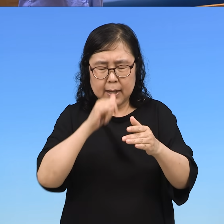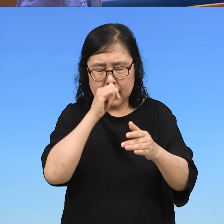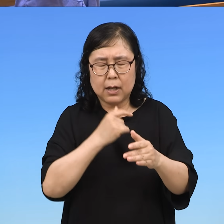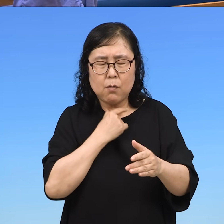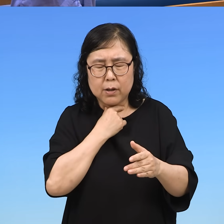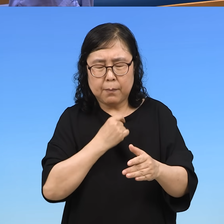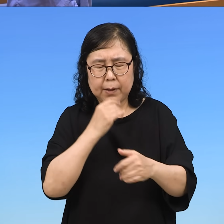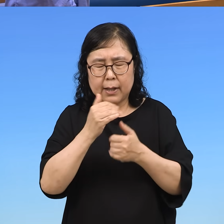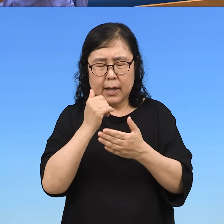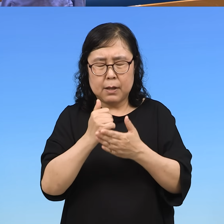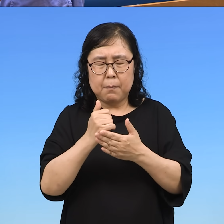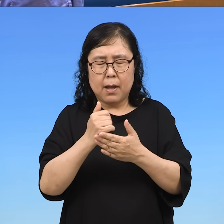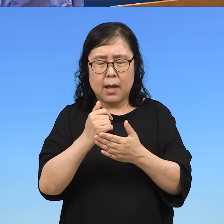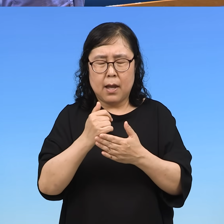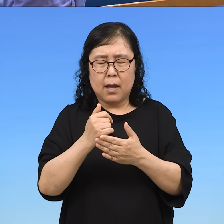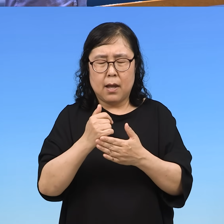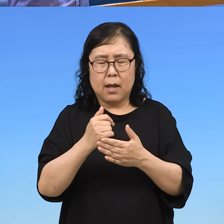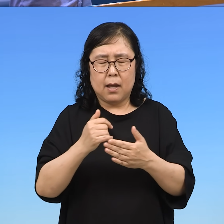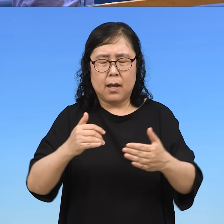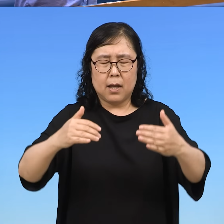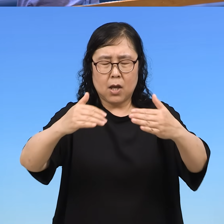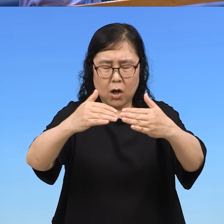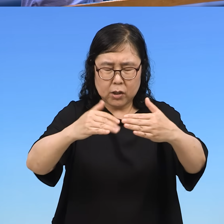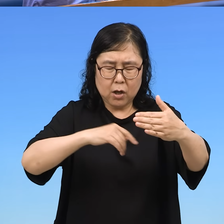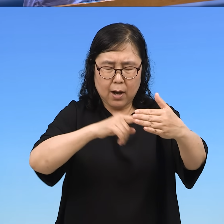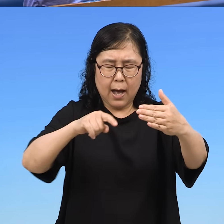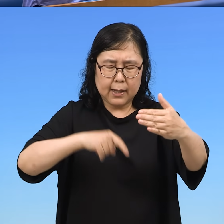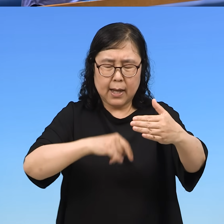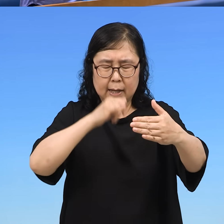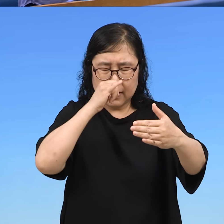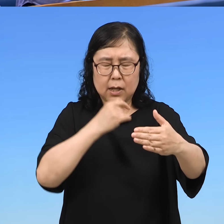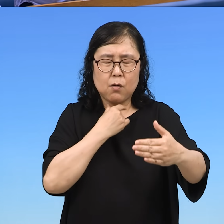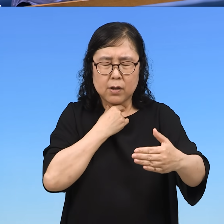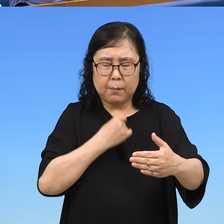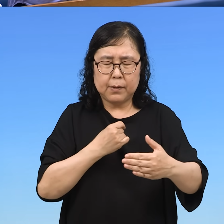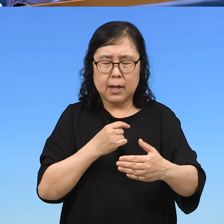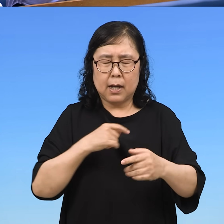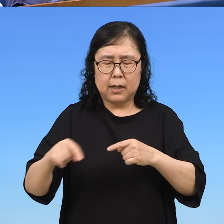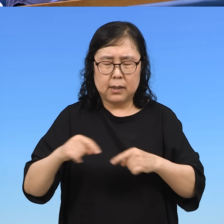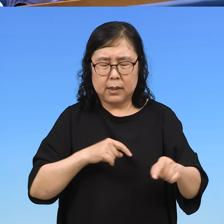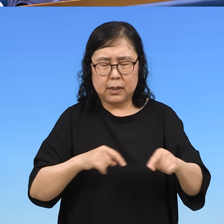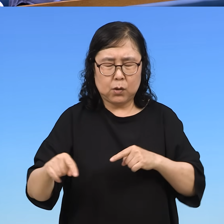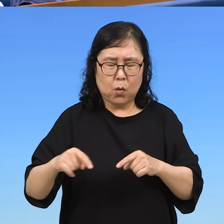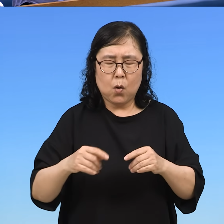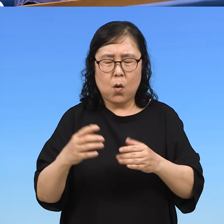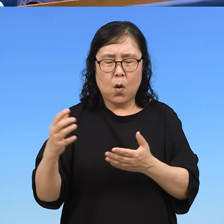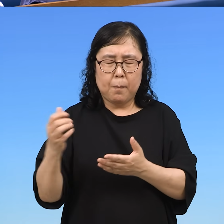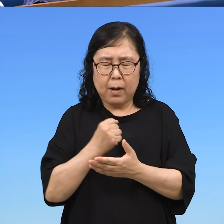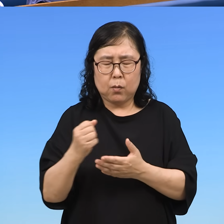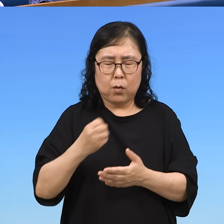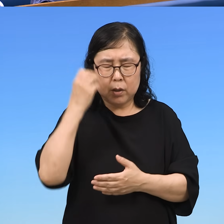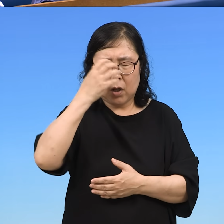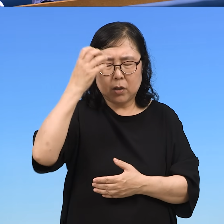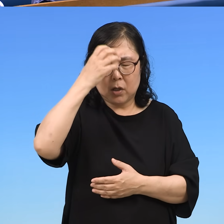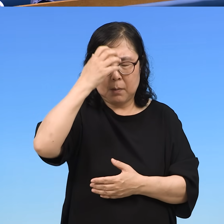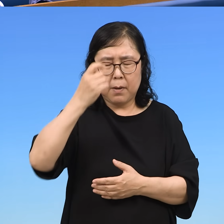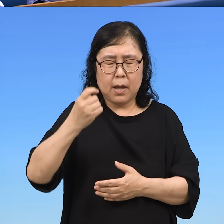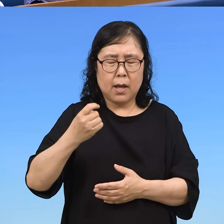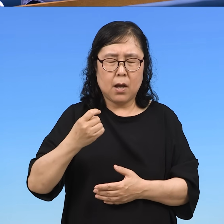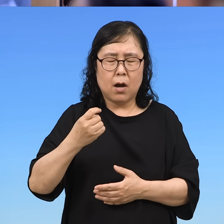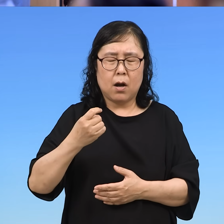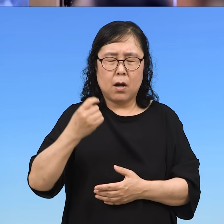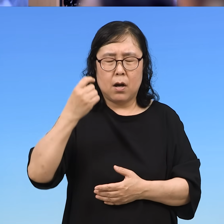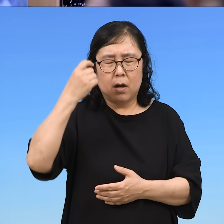원합니다. 하나님의 영역 안에 있기를 원합니다. 하나님의 지도를 받기 원합니다. 성령님의 영감을 날마다